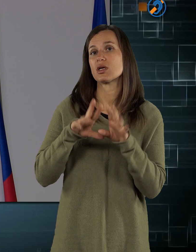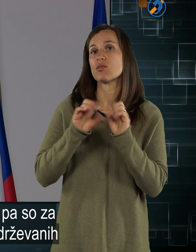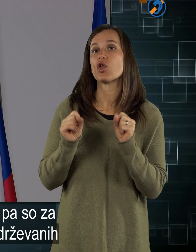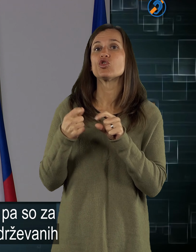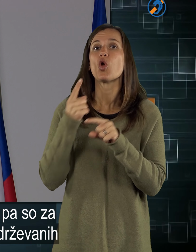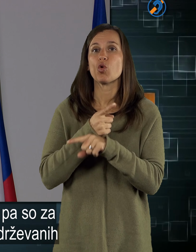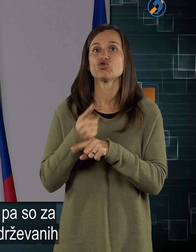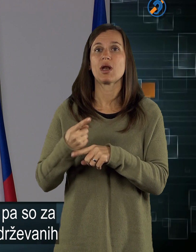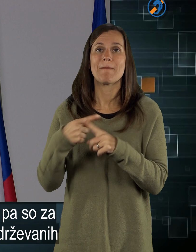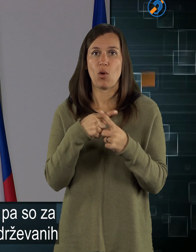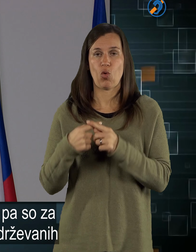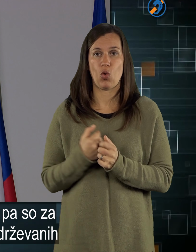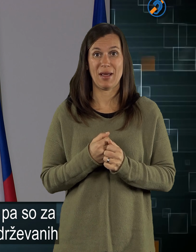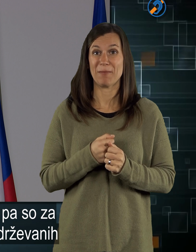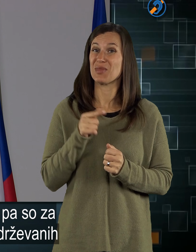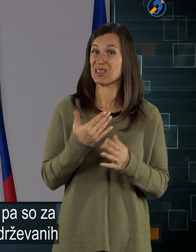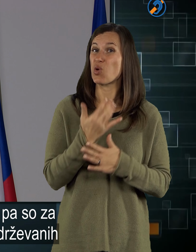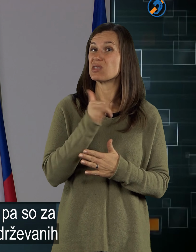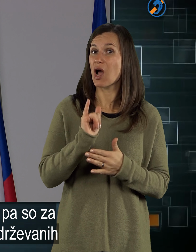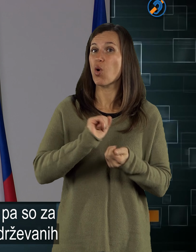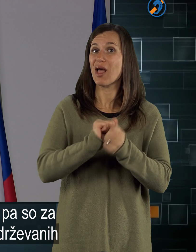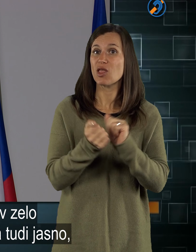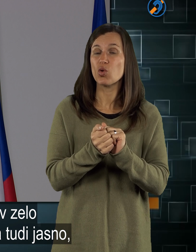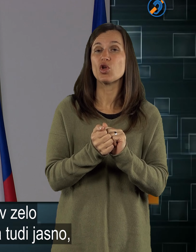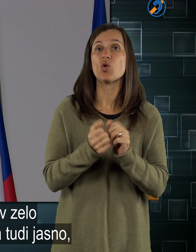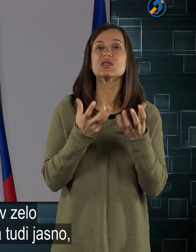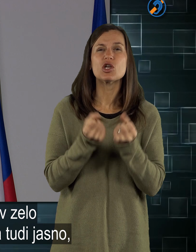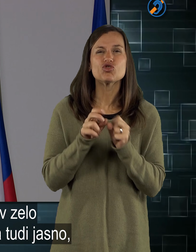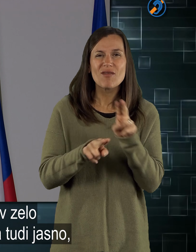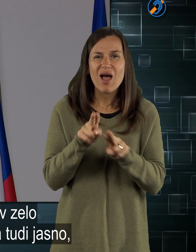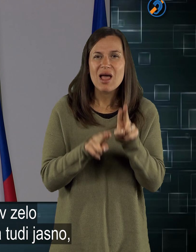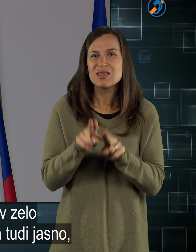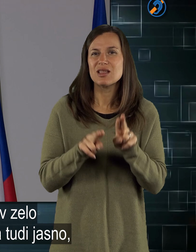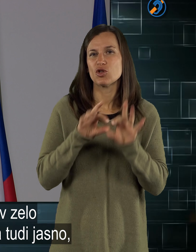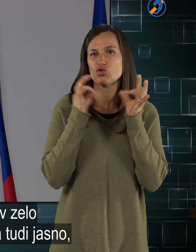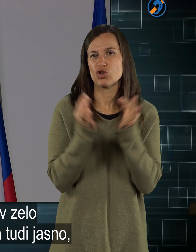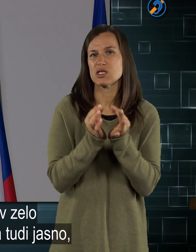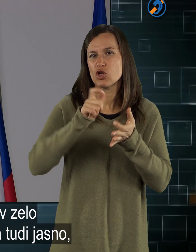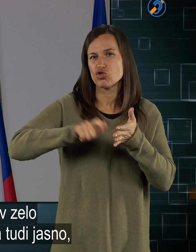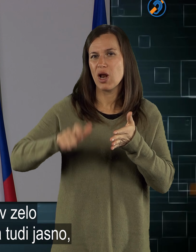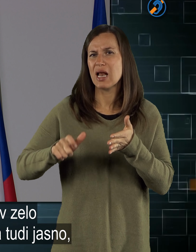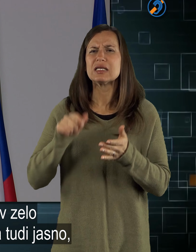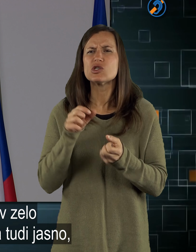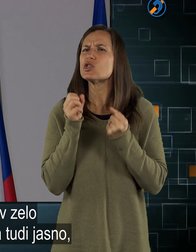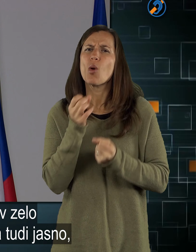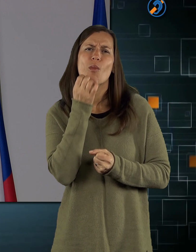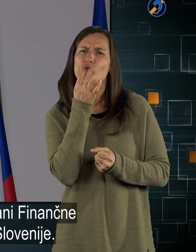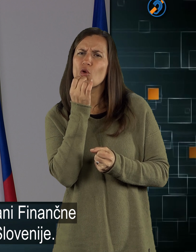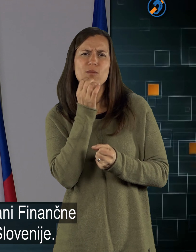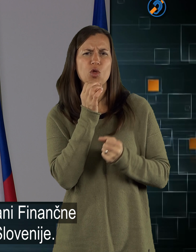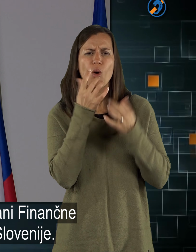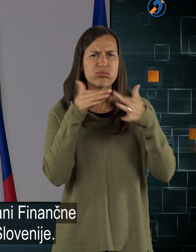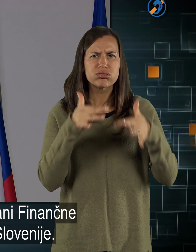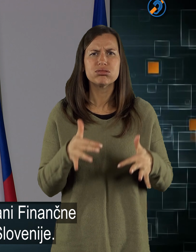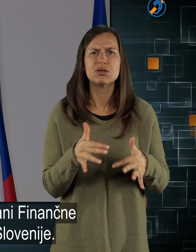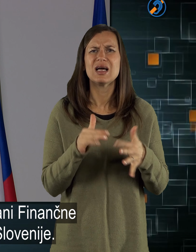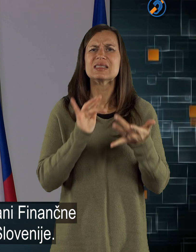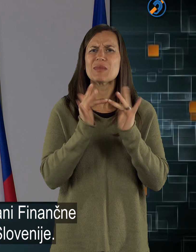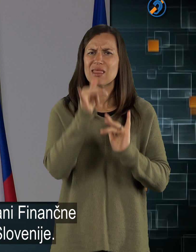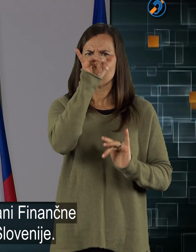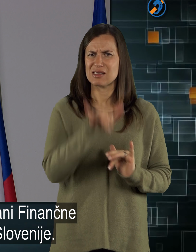določene pogoje. Ti pogoji so za vsako kategorijo vzdrževanih družinskih članov zelo podrobno in upam tudi jasno napisani na spletni